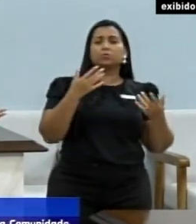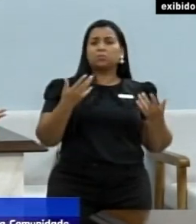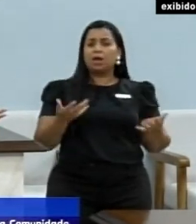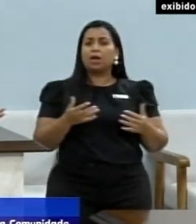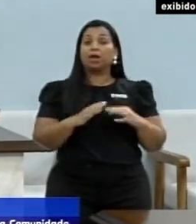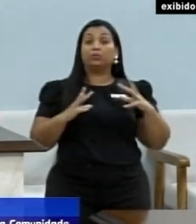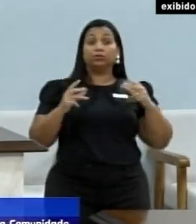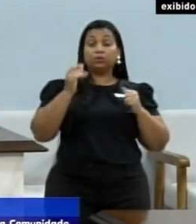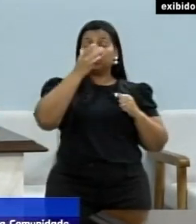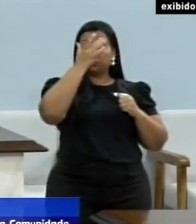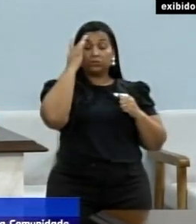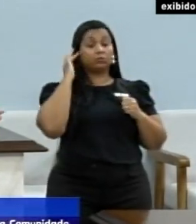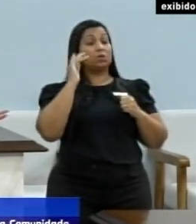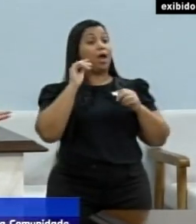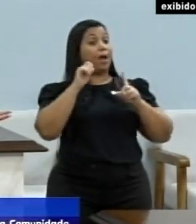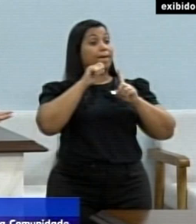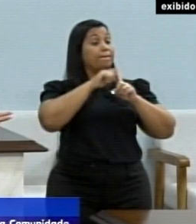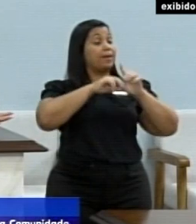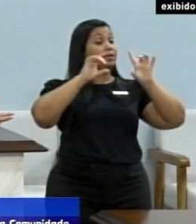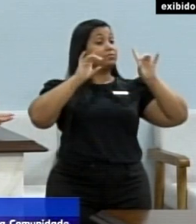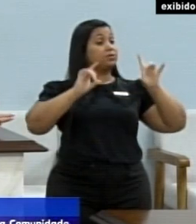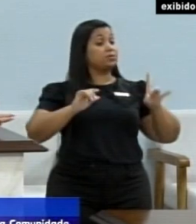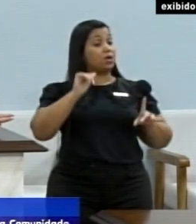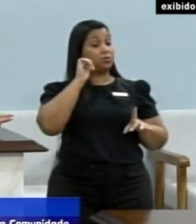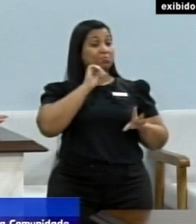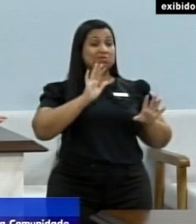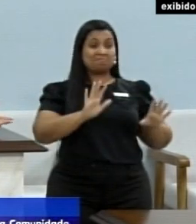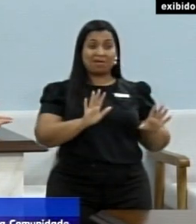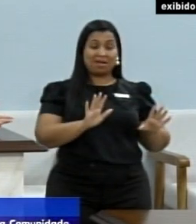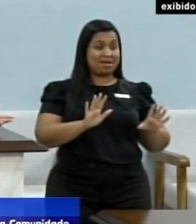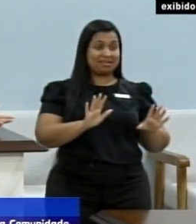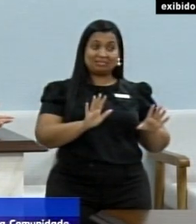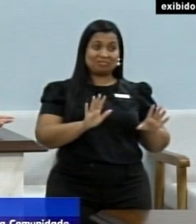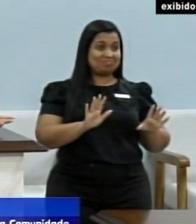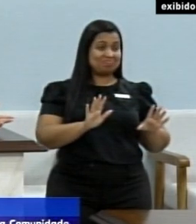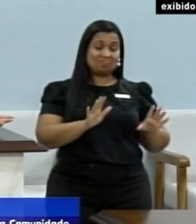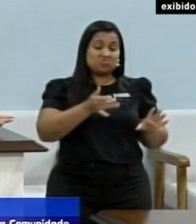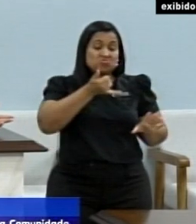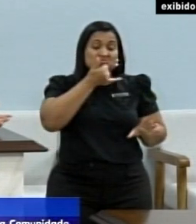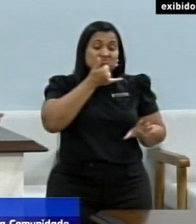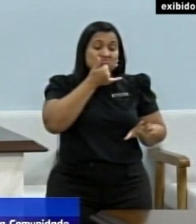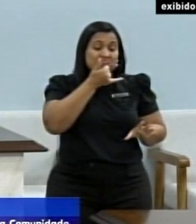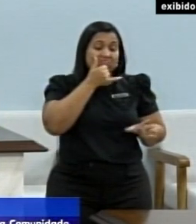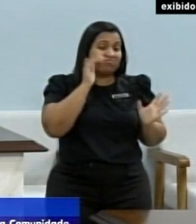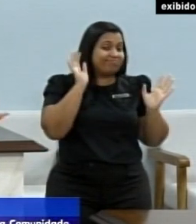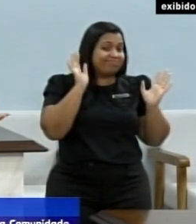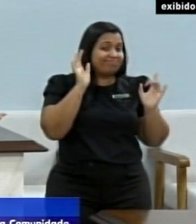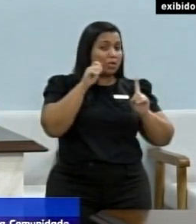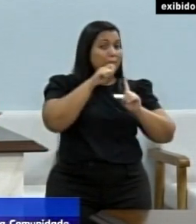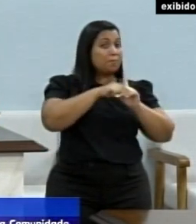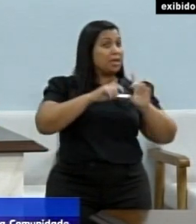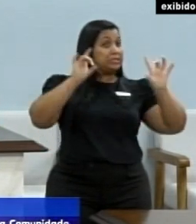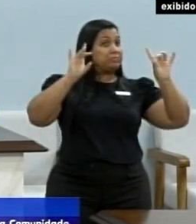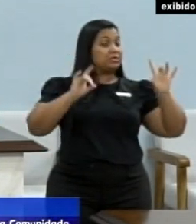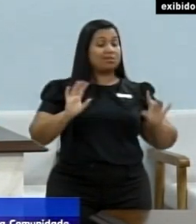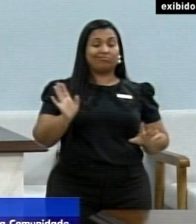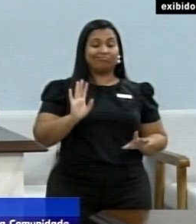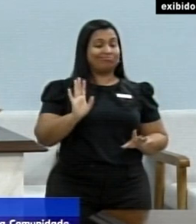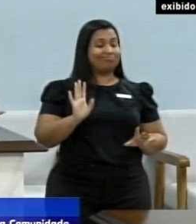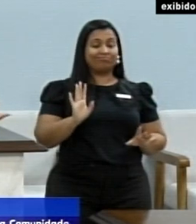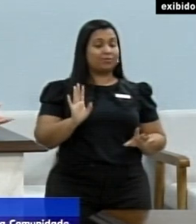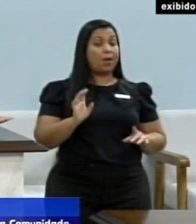mundo, mês da mulher, mas infelizmente eu não consigo ver esse mês como um mês comemorativo, né? Eu ainda vejo esse mês como um